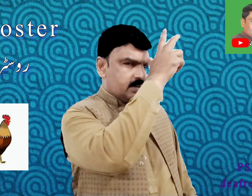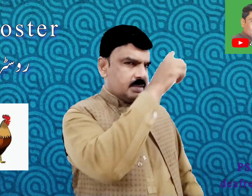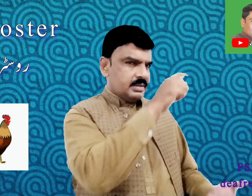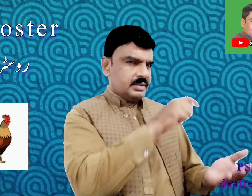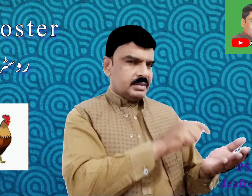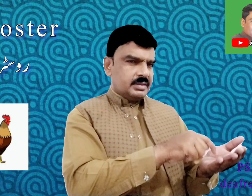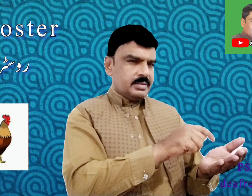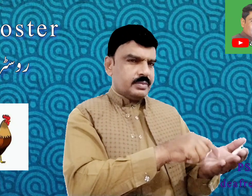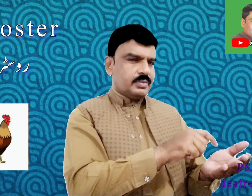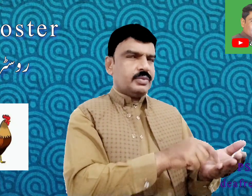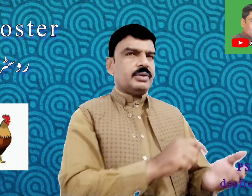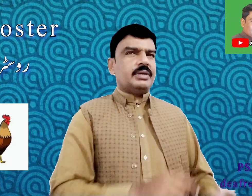वाला मुर्गा,